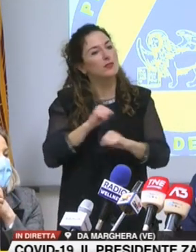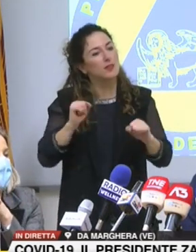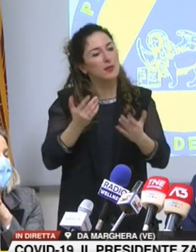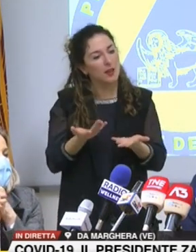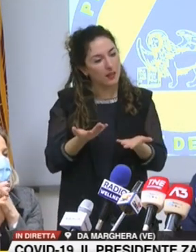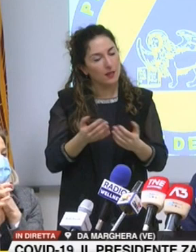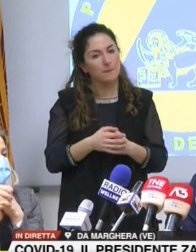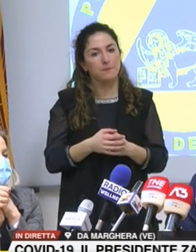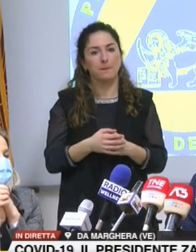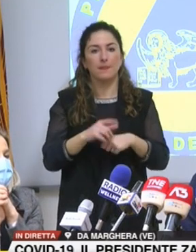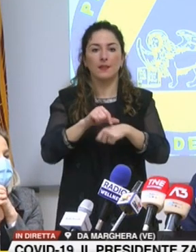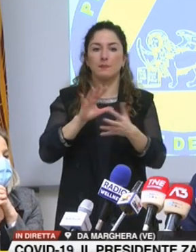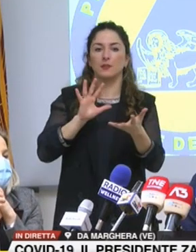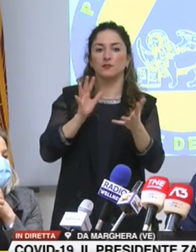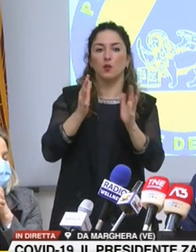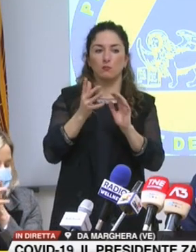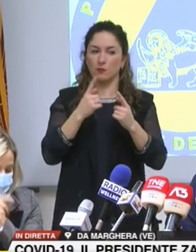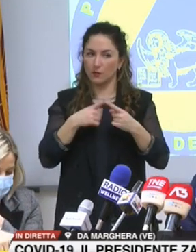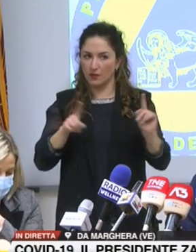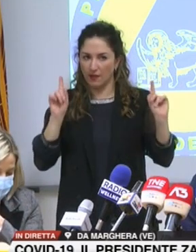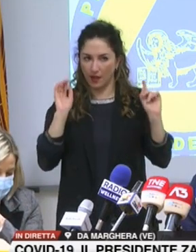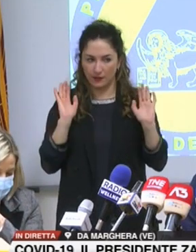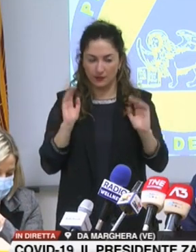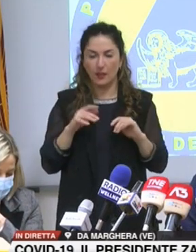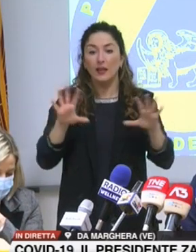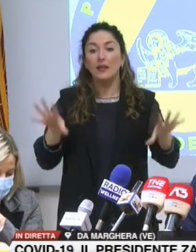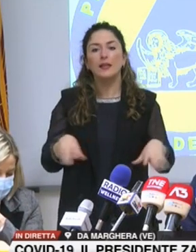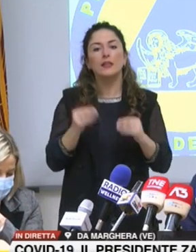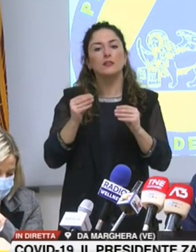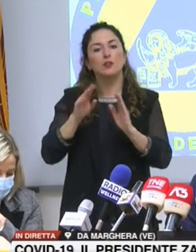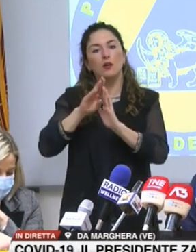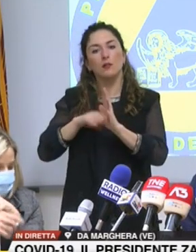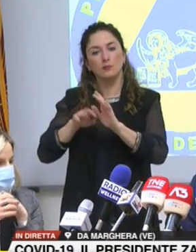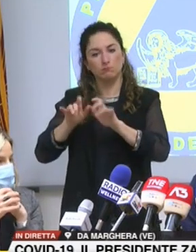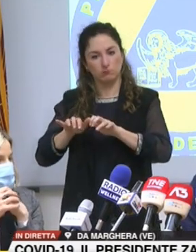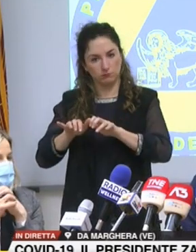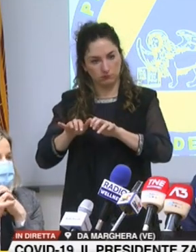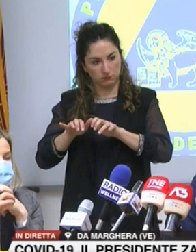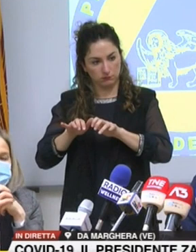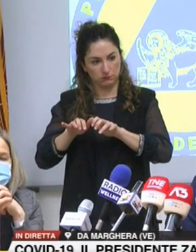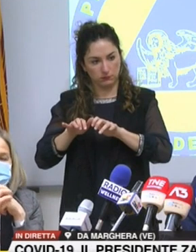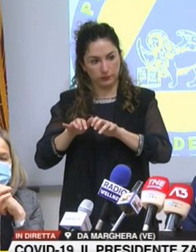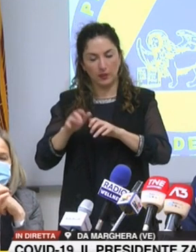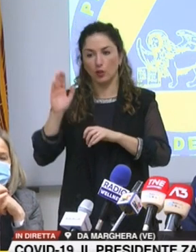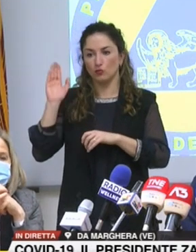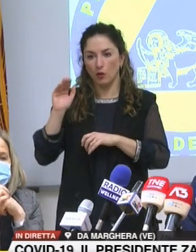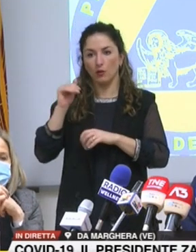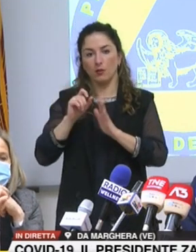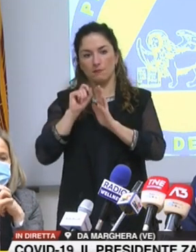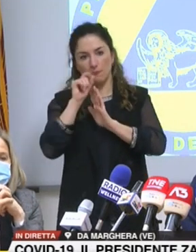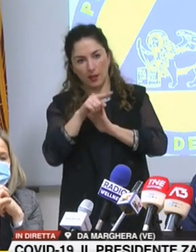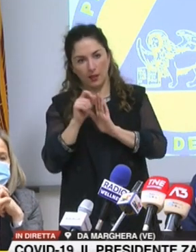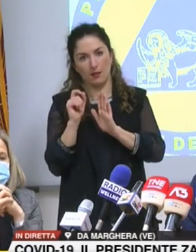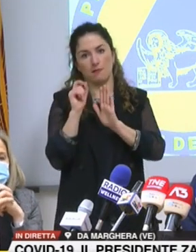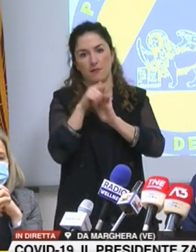sviluppo diversi. Il portale, noi inizialmente veniva comunicato, tra virgolette, manualmente, giorno per giorno, ogni